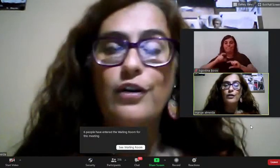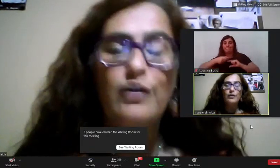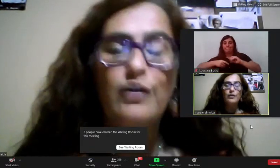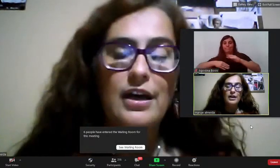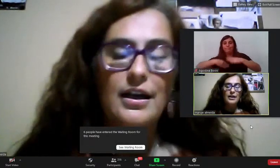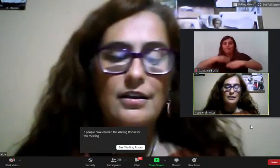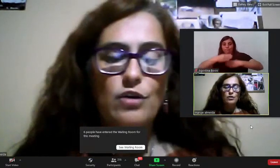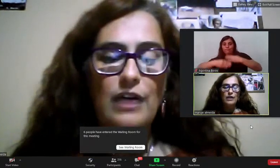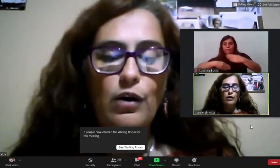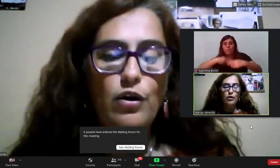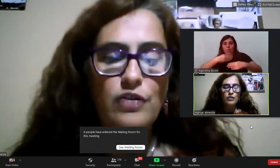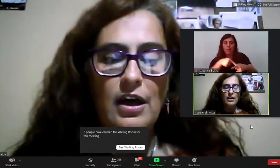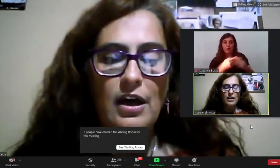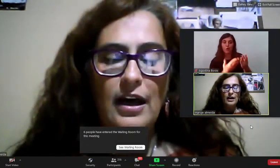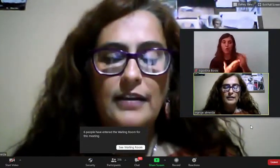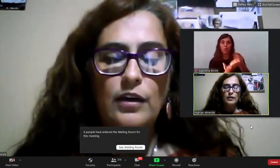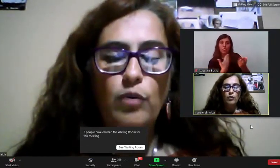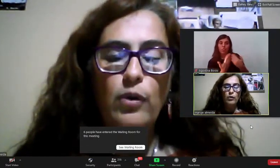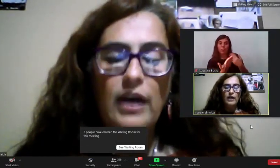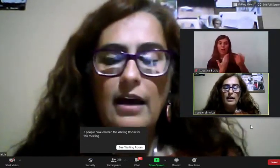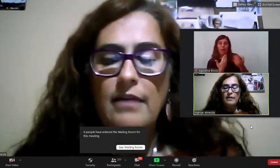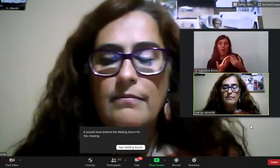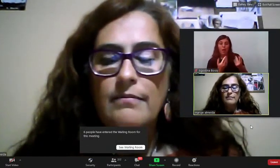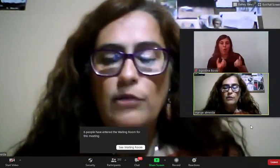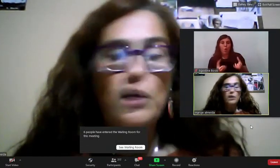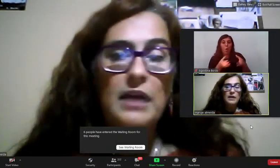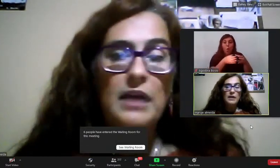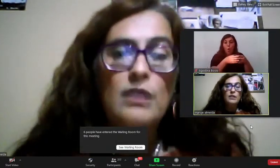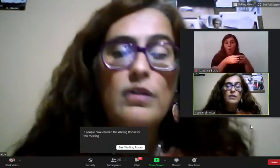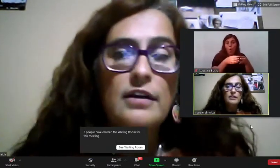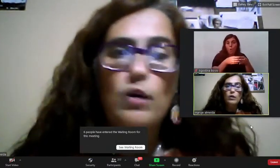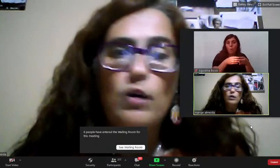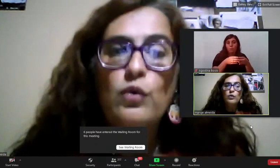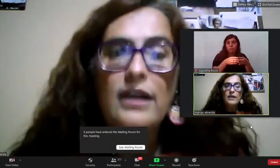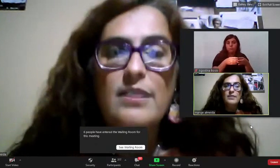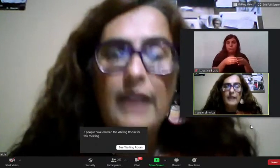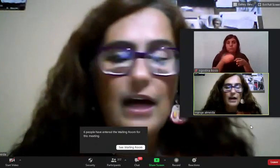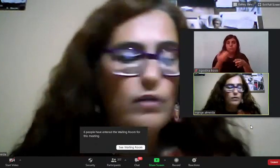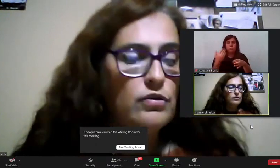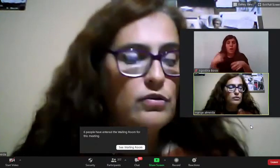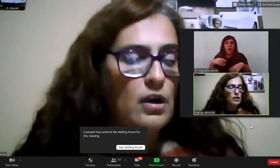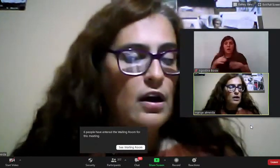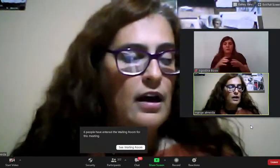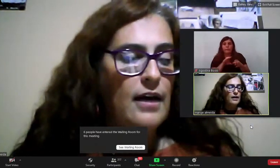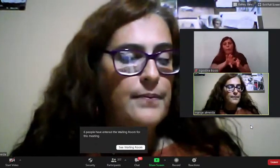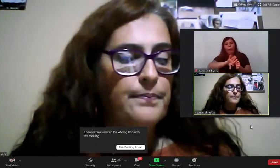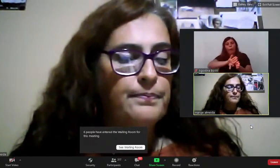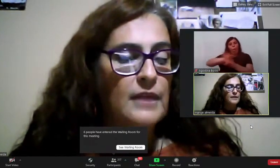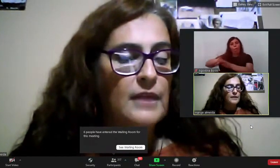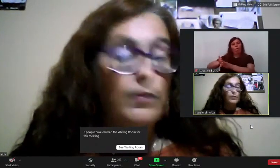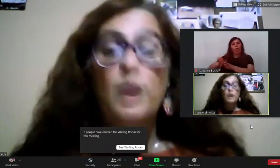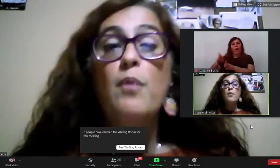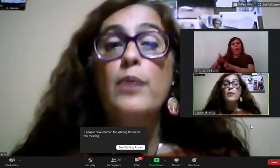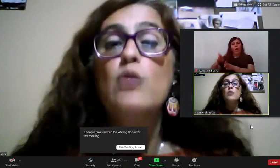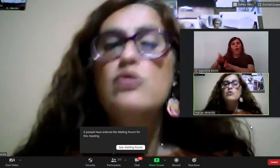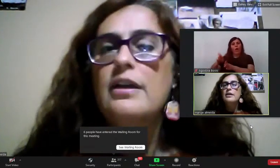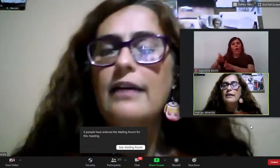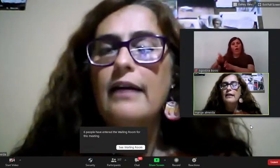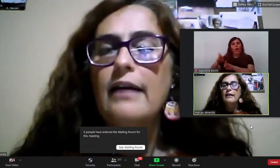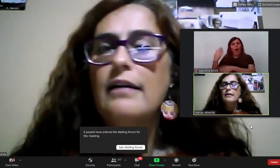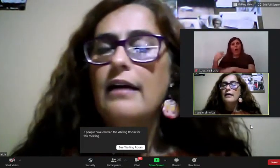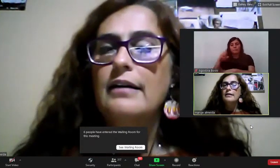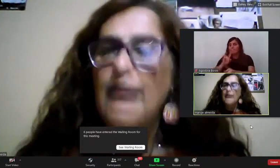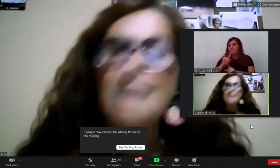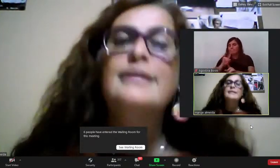diálogos, ¿no?, de esos diálogos entre grupos que no deberían haber estado nunca separados, podemos